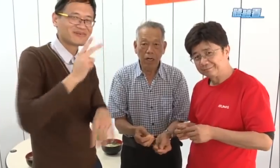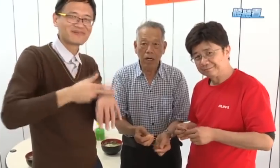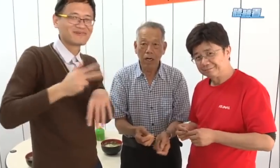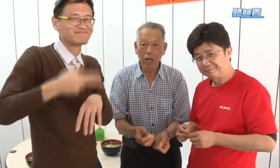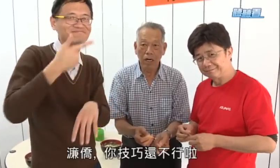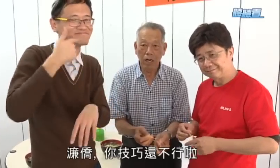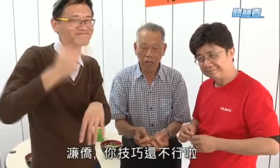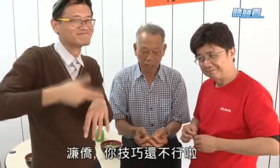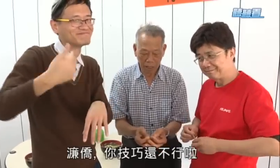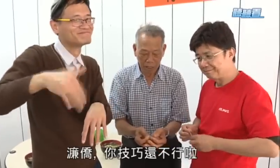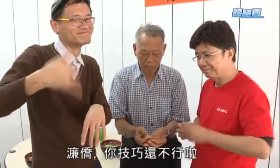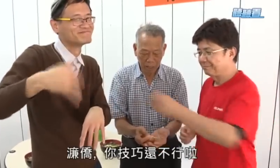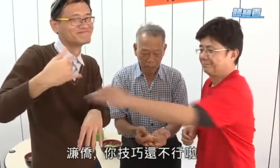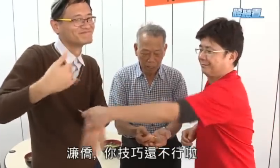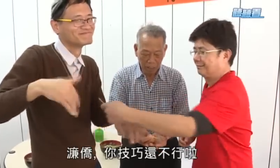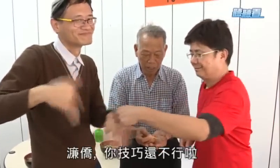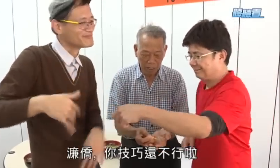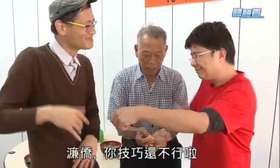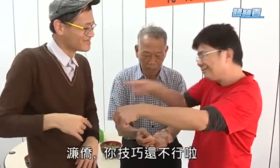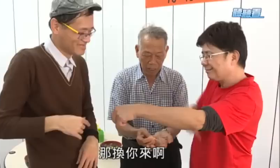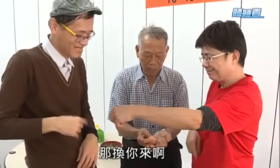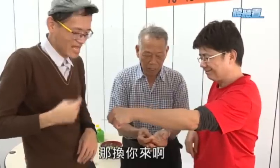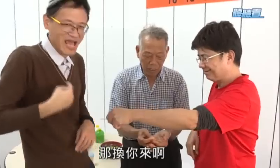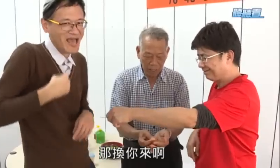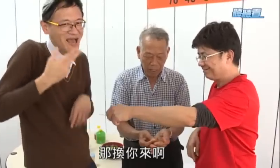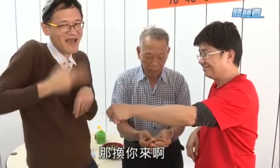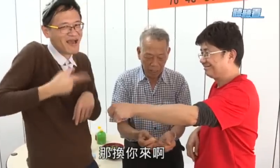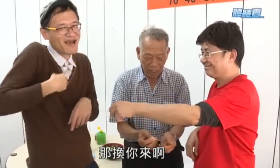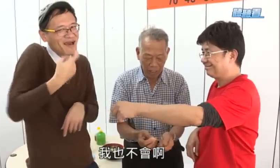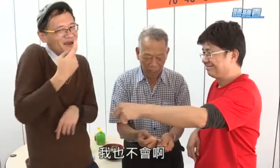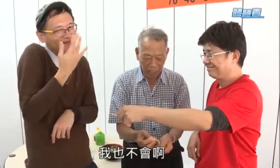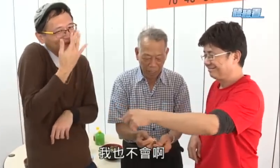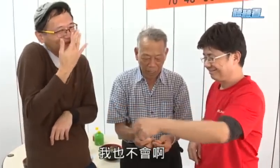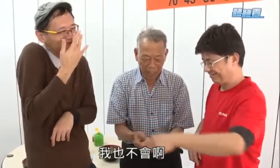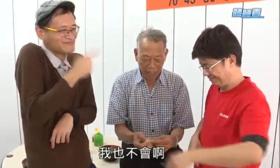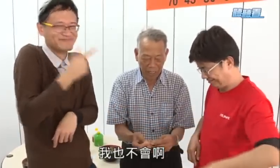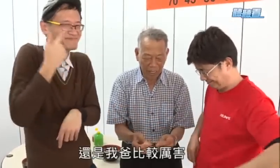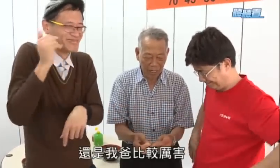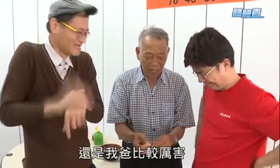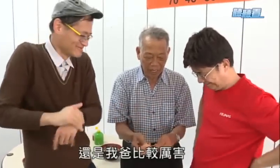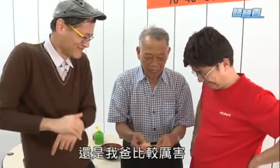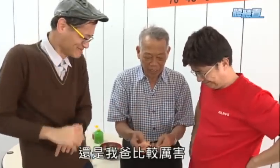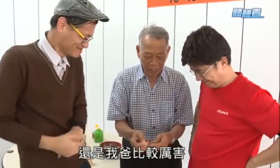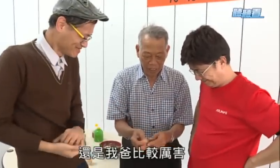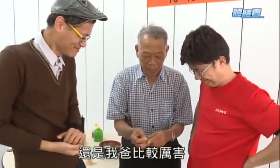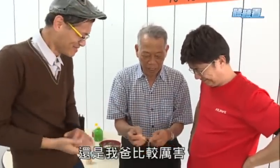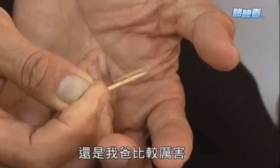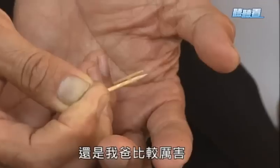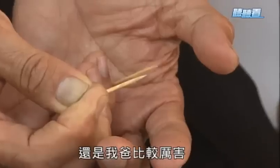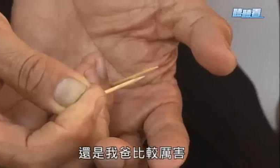哎呀，连桥啊，你技巧还不行了，那换你来啊， 我也不会啊，还是我爸比较厉害。